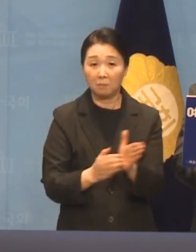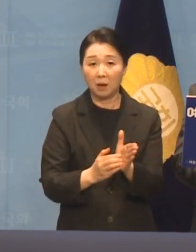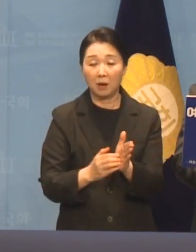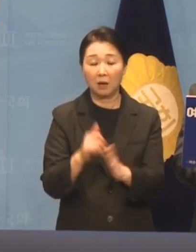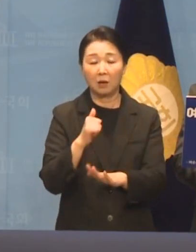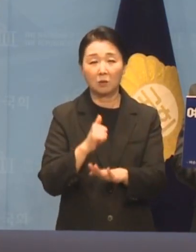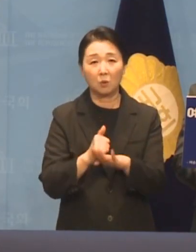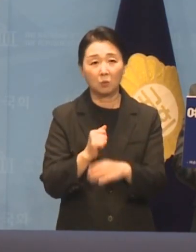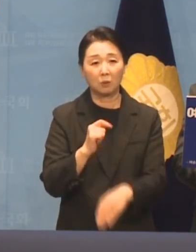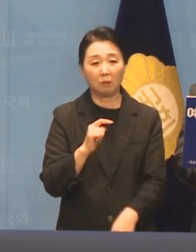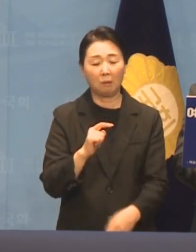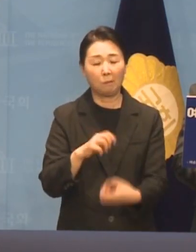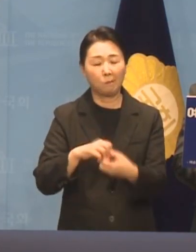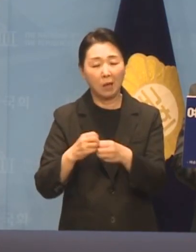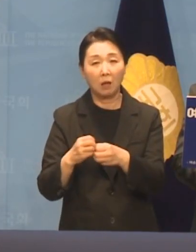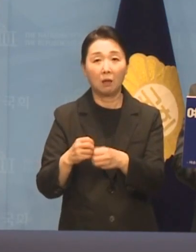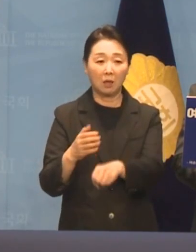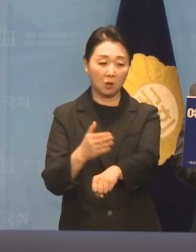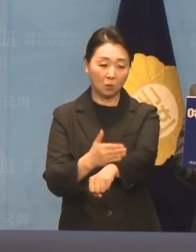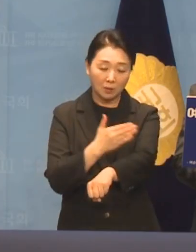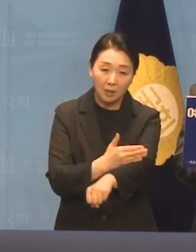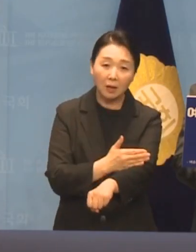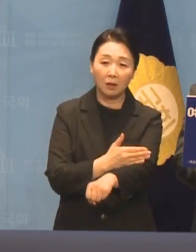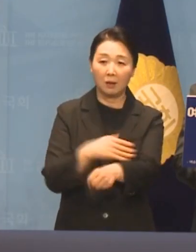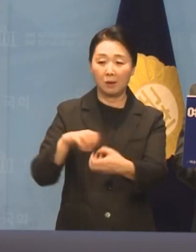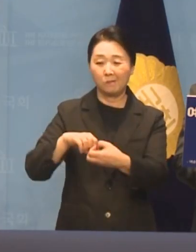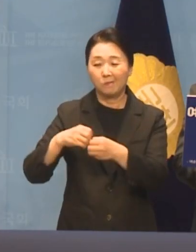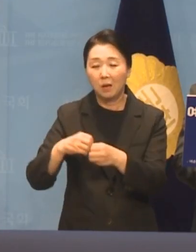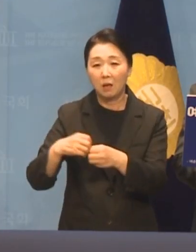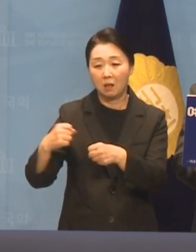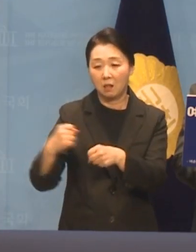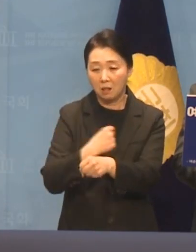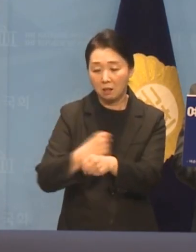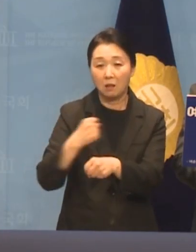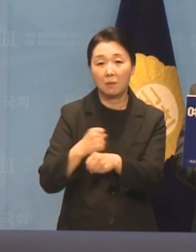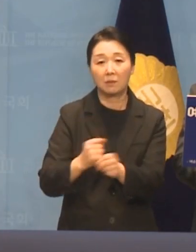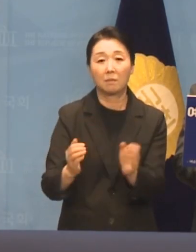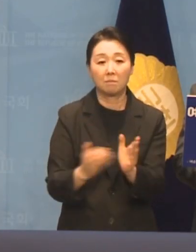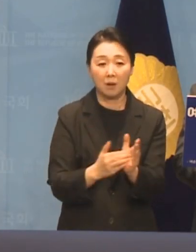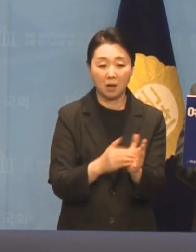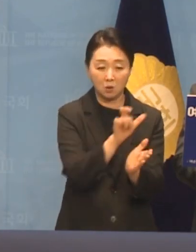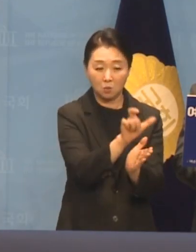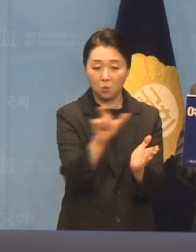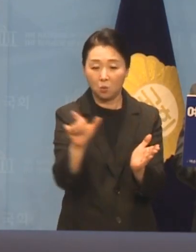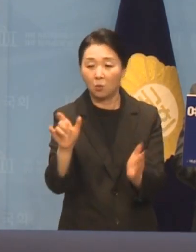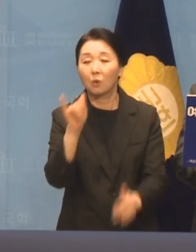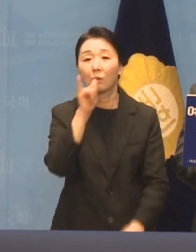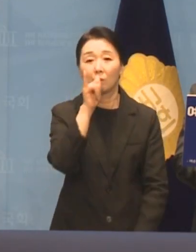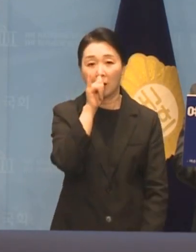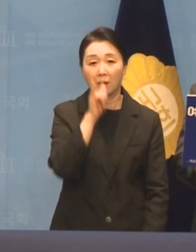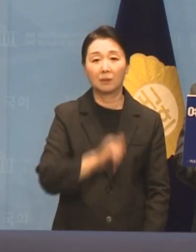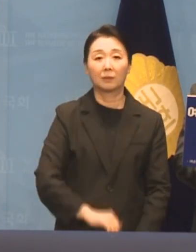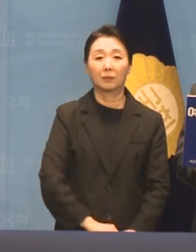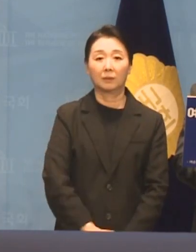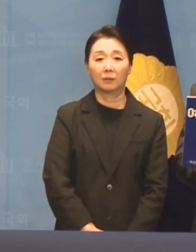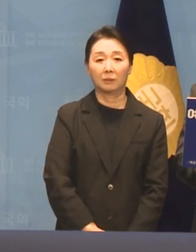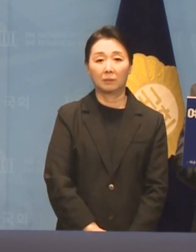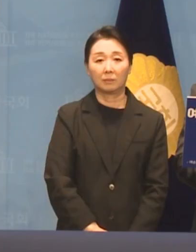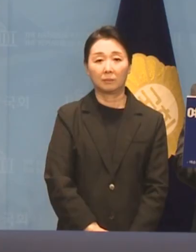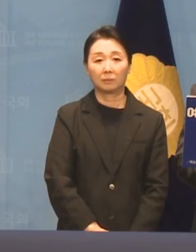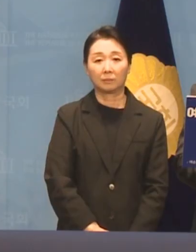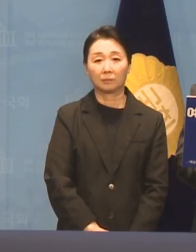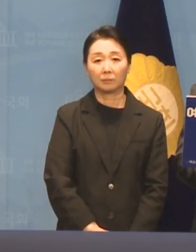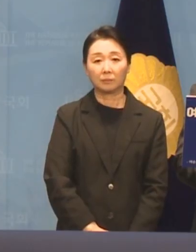미화, 과장, 조장을 하는 방식이 곳곳에 사용됐다는